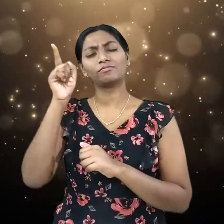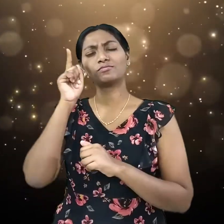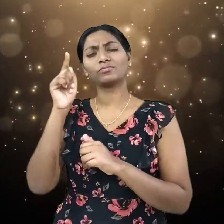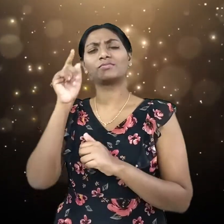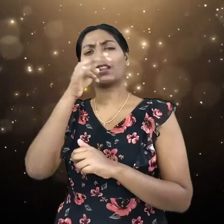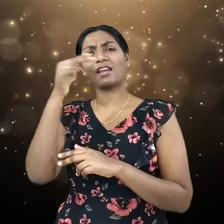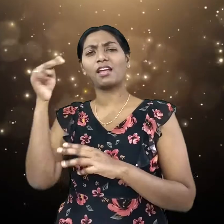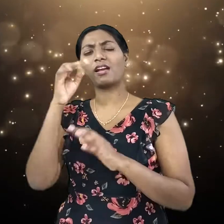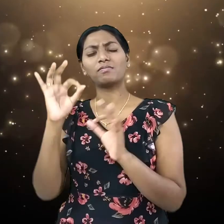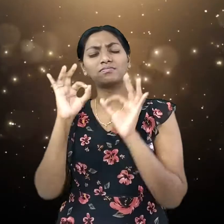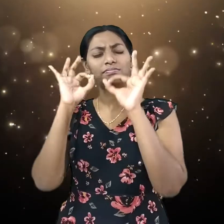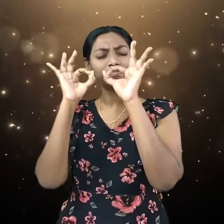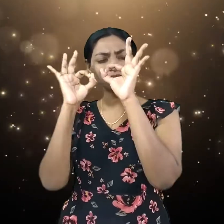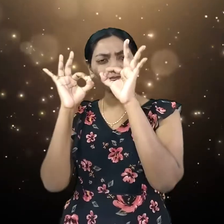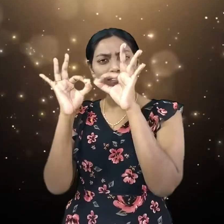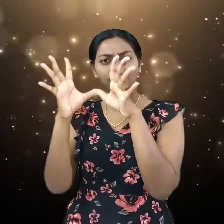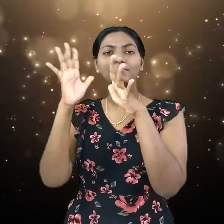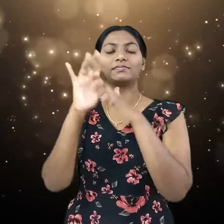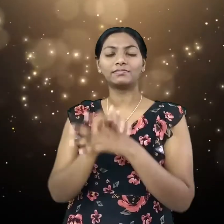तेरा नाम धन्य है।